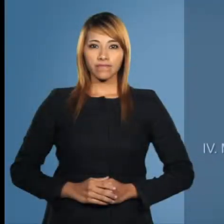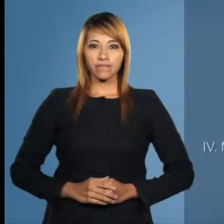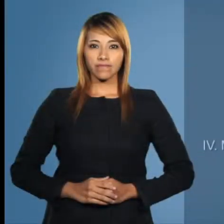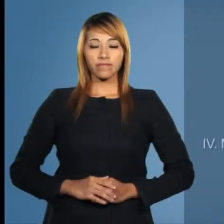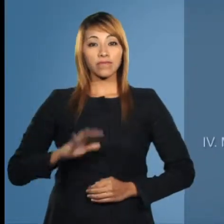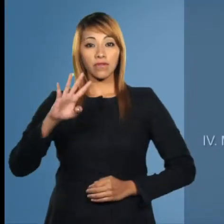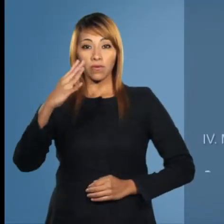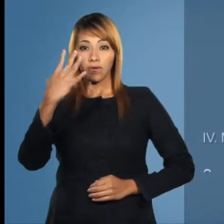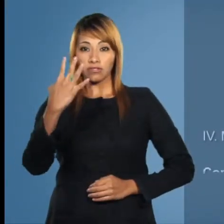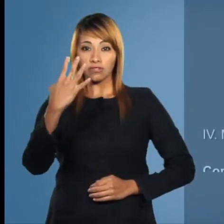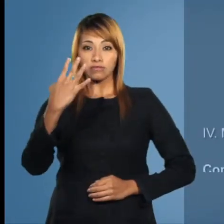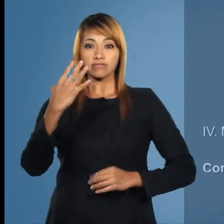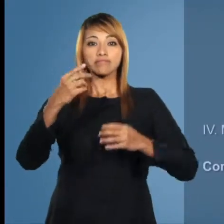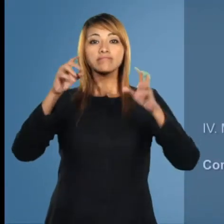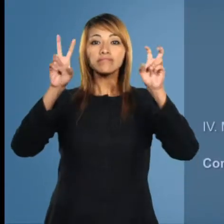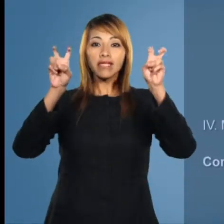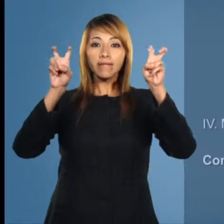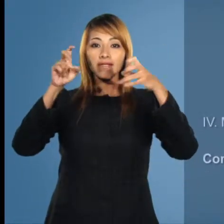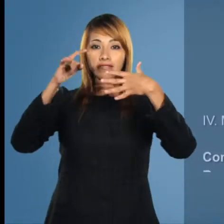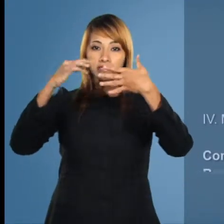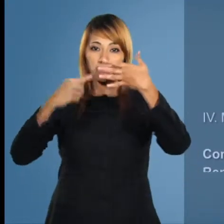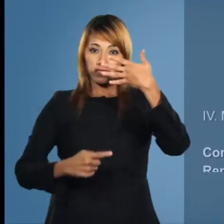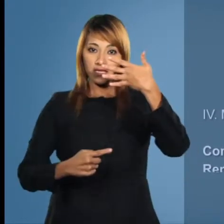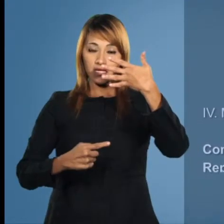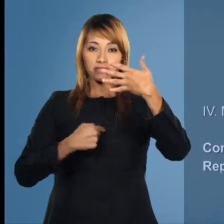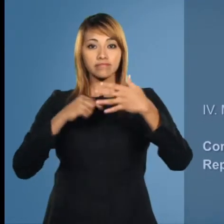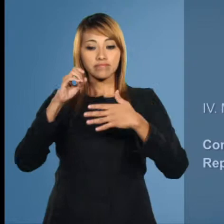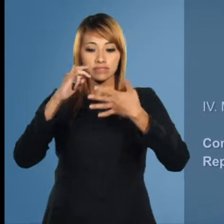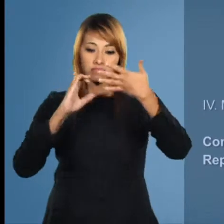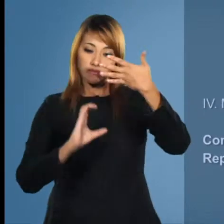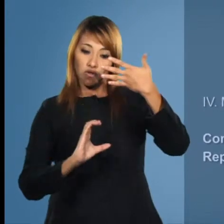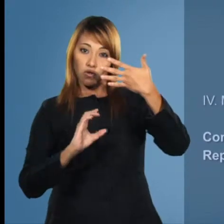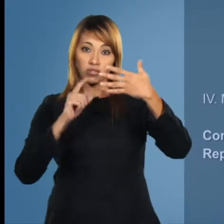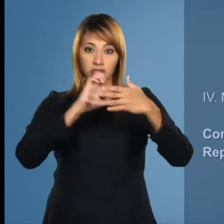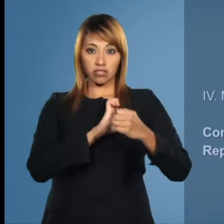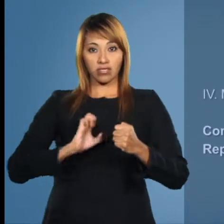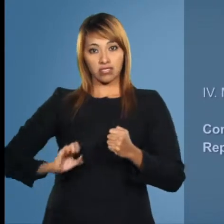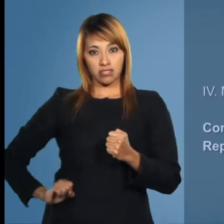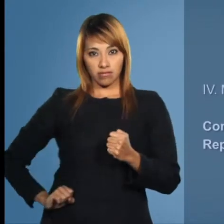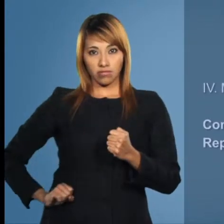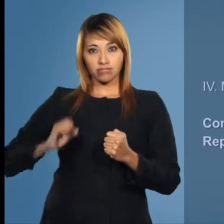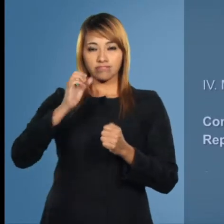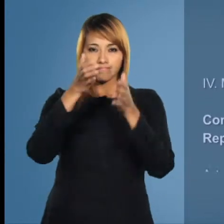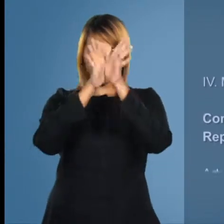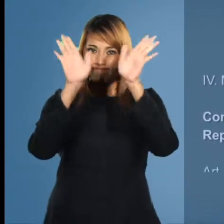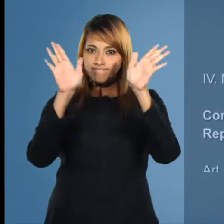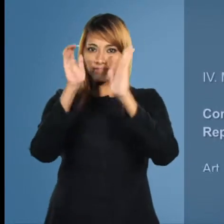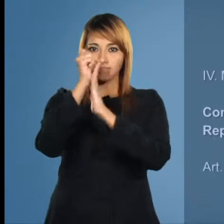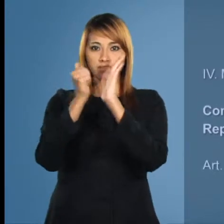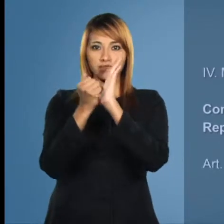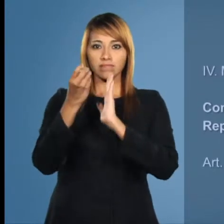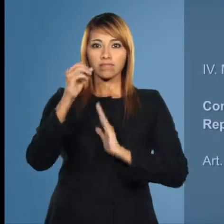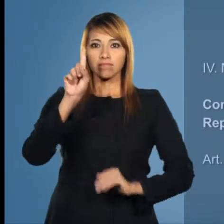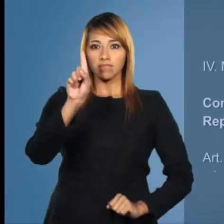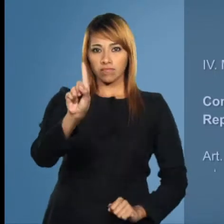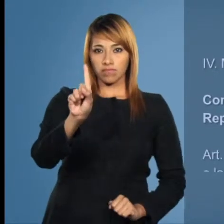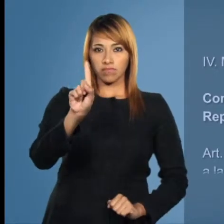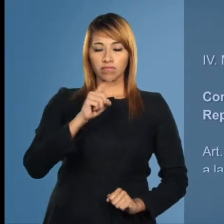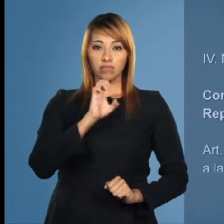4. Marco legal. Constitución de la República de El Salvador. Artículo 1. El Salvador